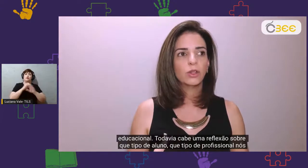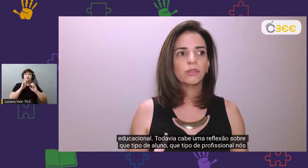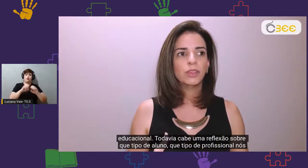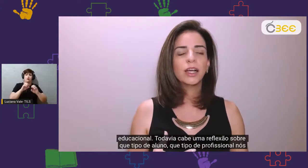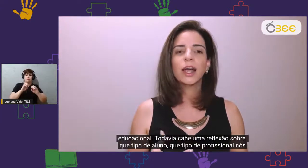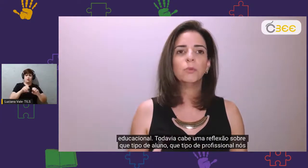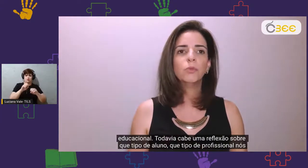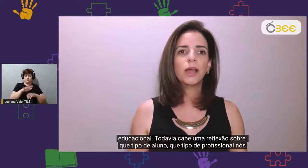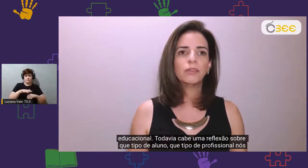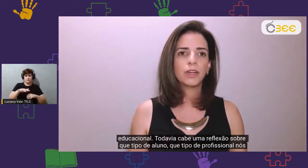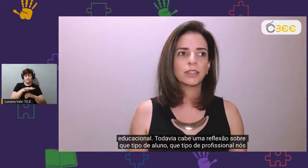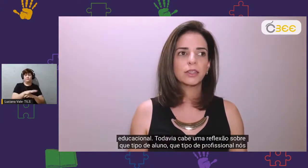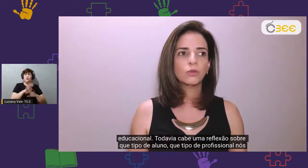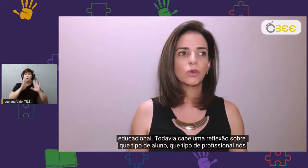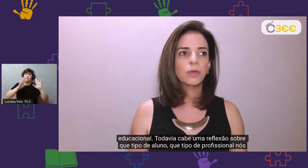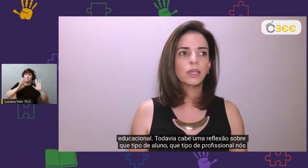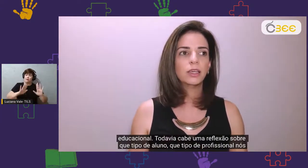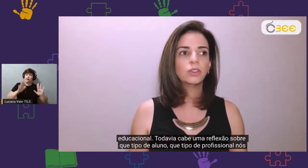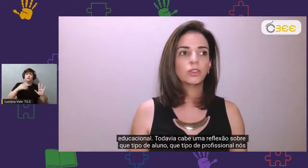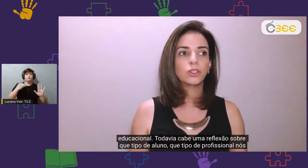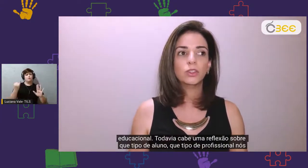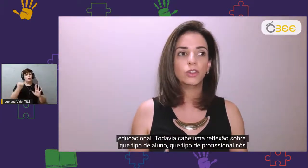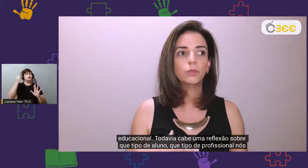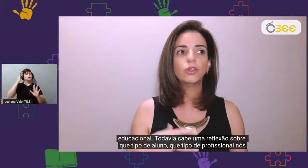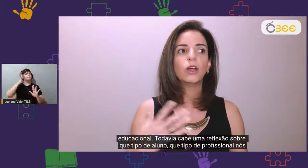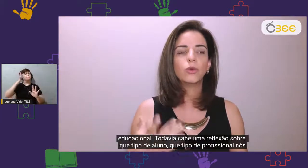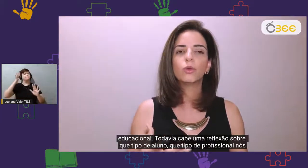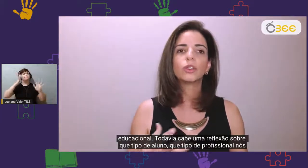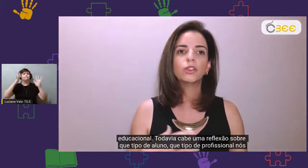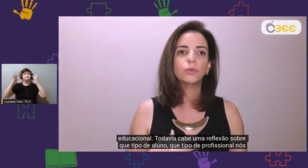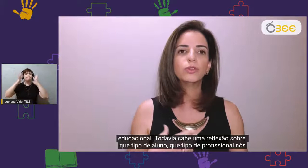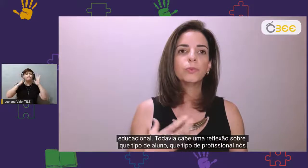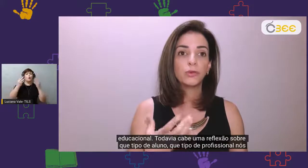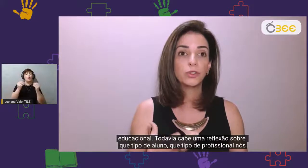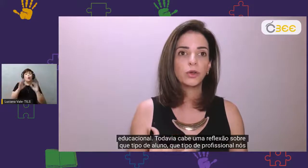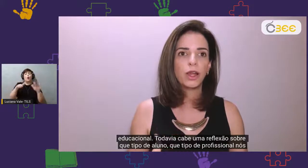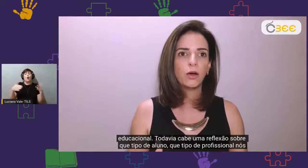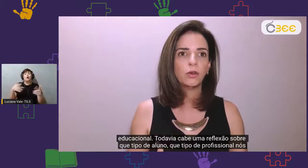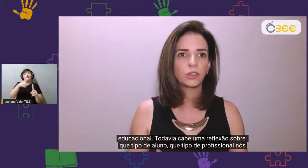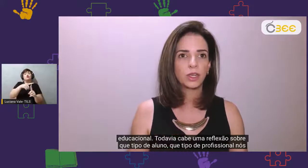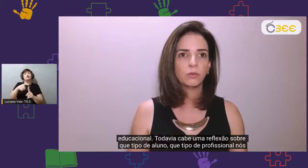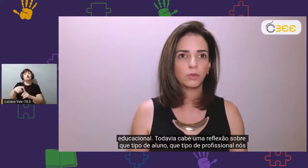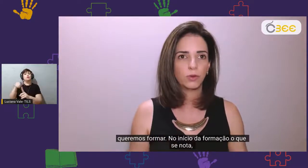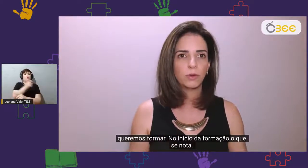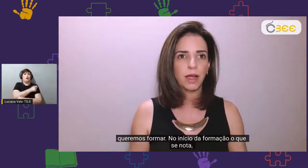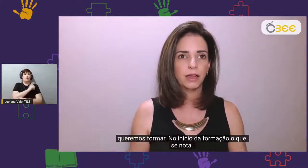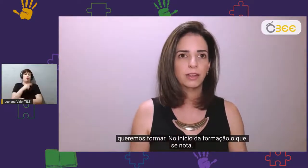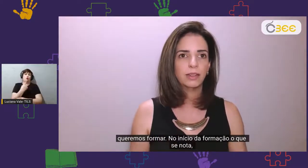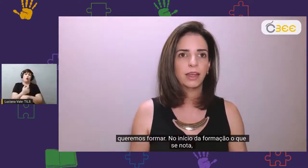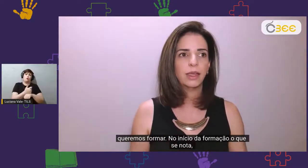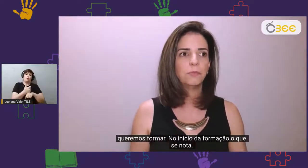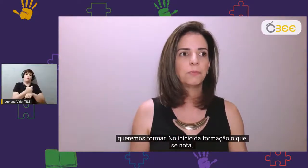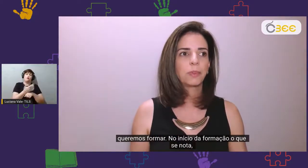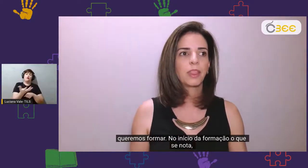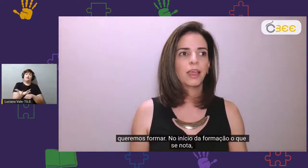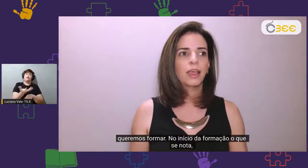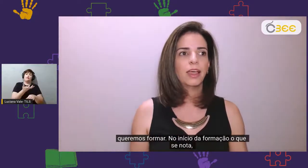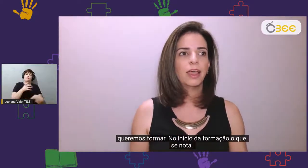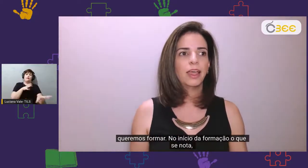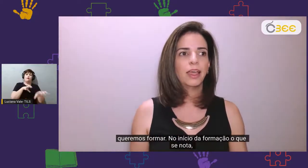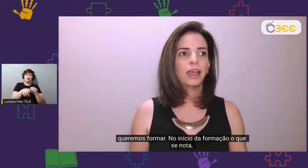educacional. Todavia, cabe uma reflexão sobre que tipo de aluno, que tipo de profissional nós queremos formar,